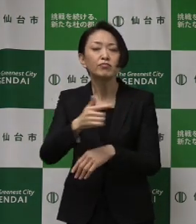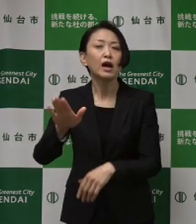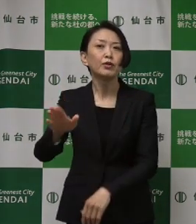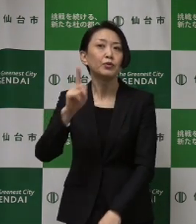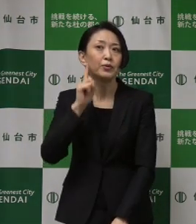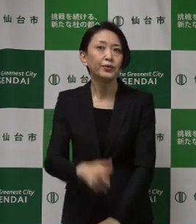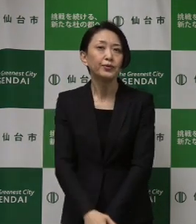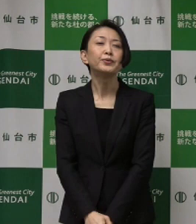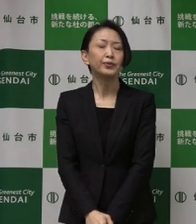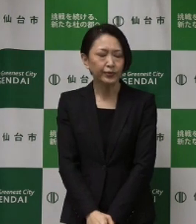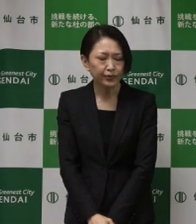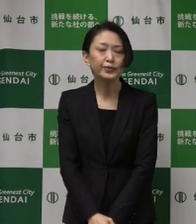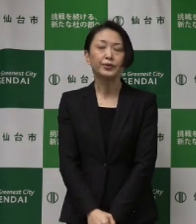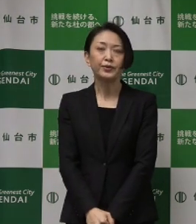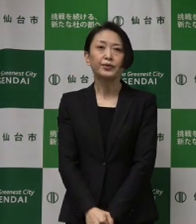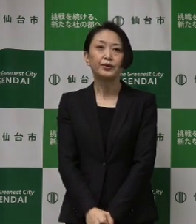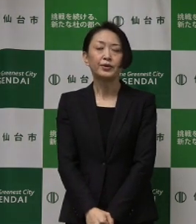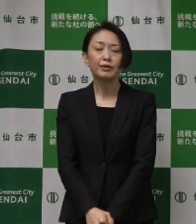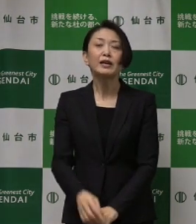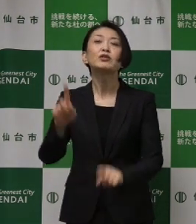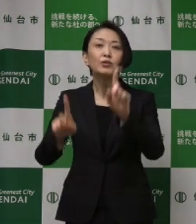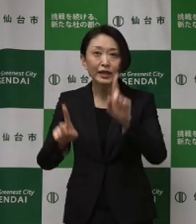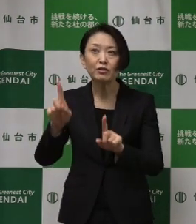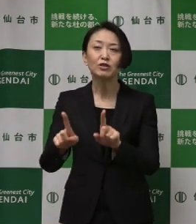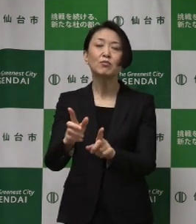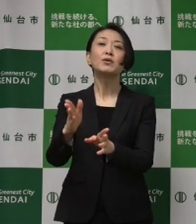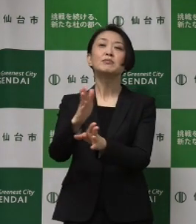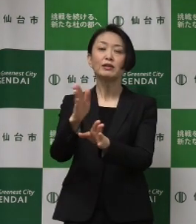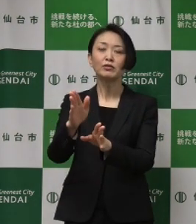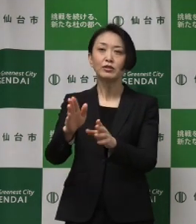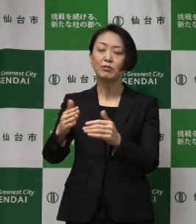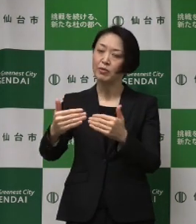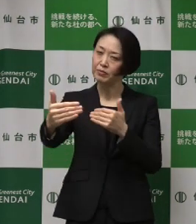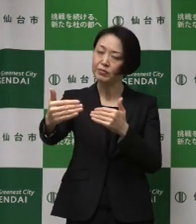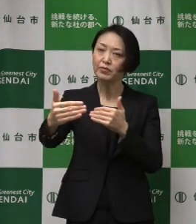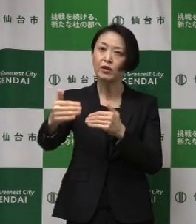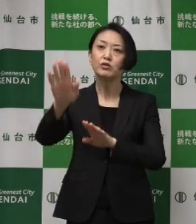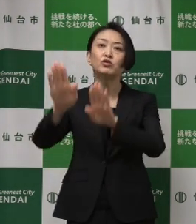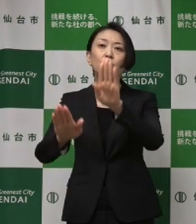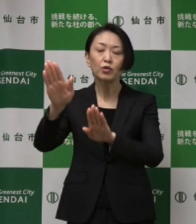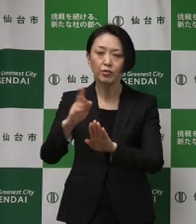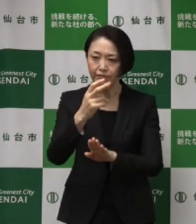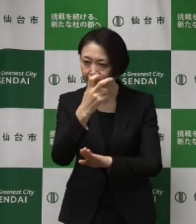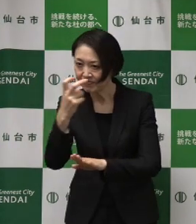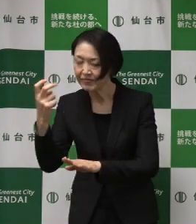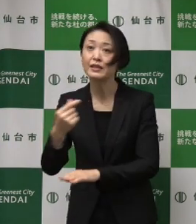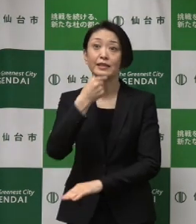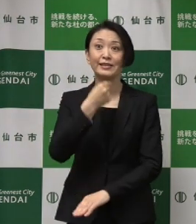ってはいるところですけれども、もうしばらくとにかく様子を見なくちゃいけないと考えております。 ありがとうございます。